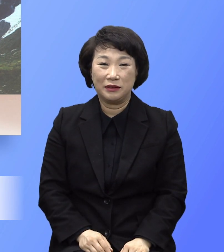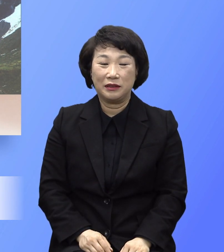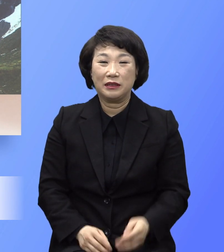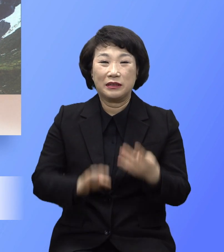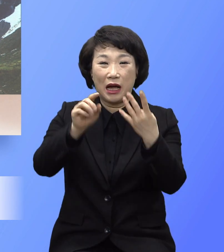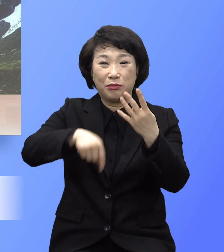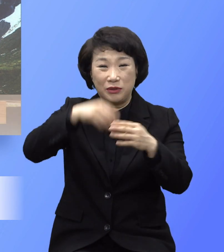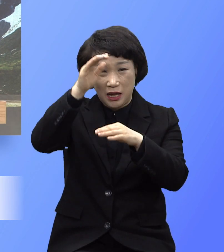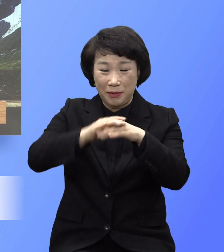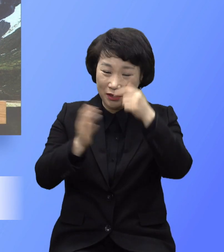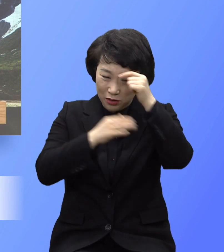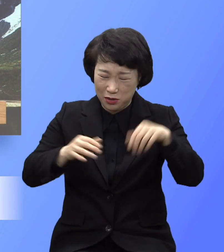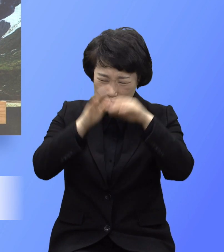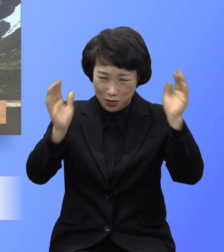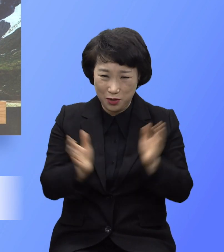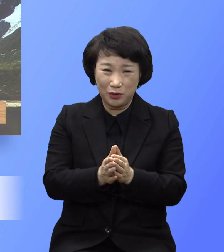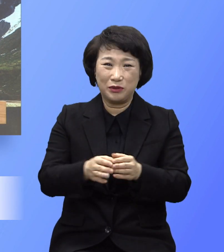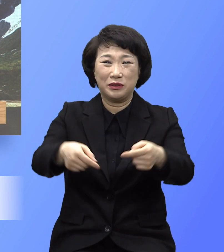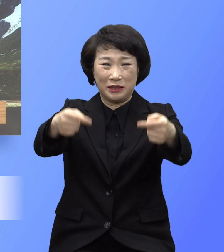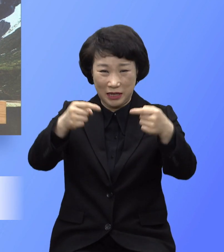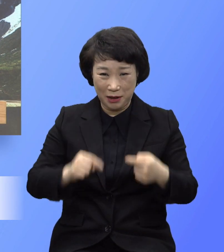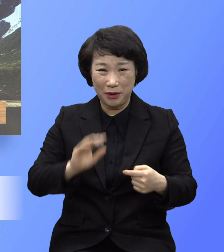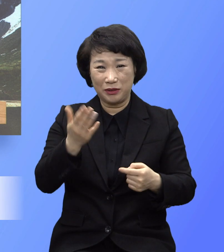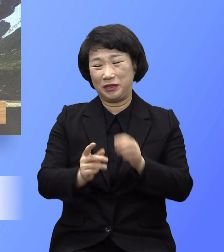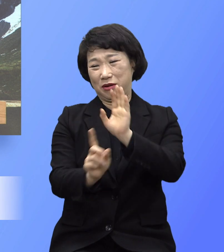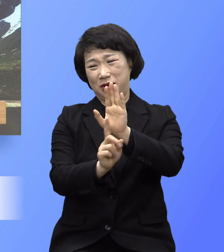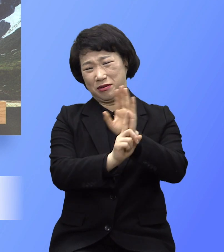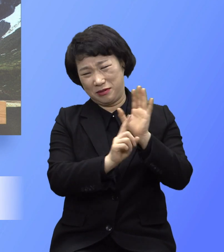사부 예배는 온 성도가 다 드리자고 했습니다.